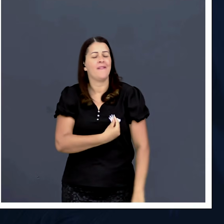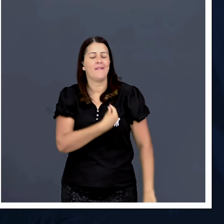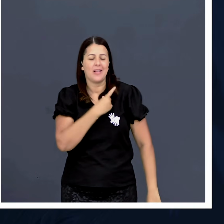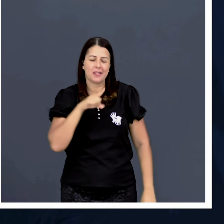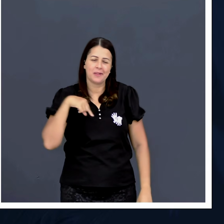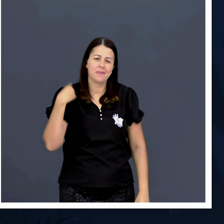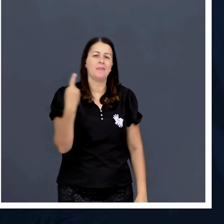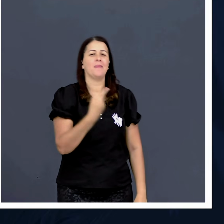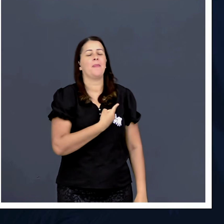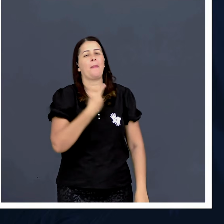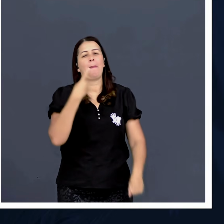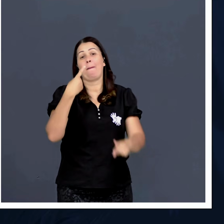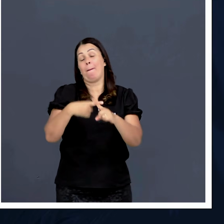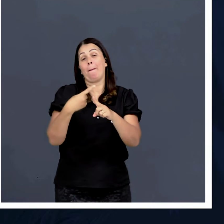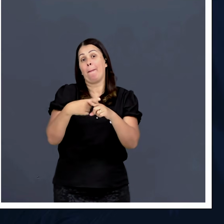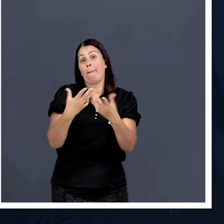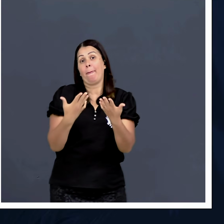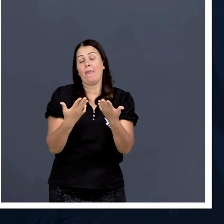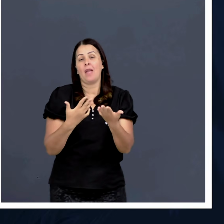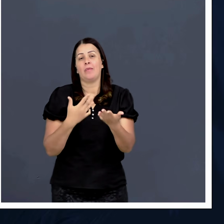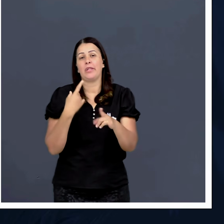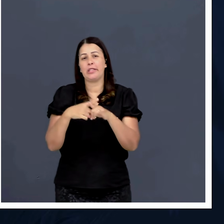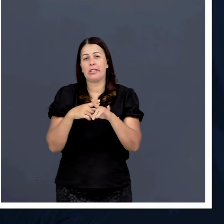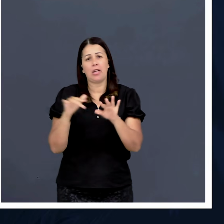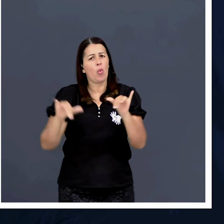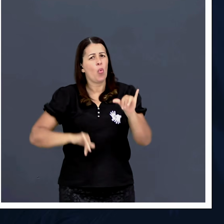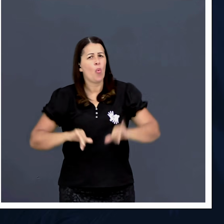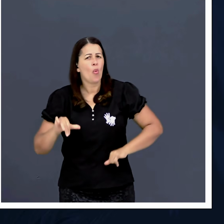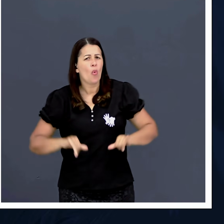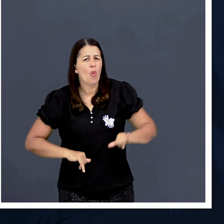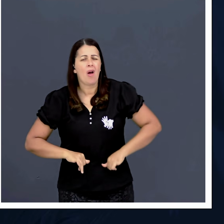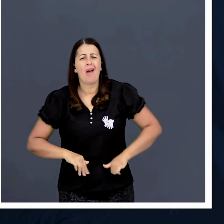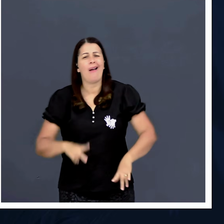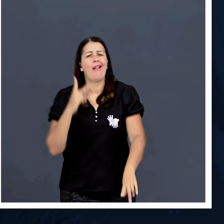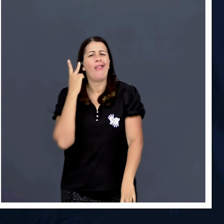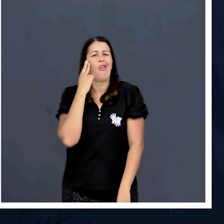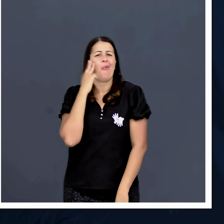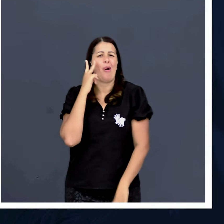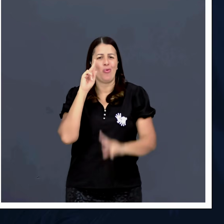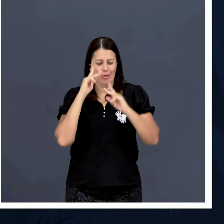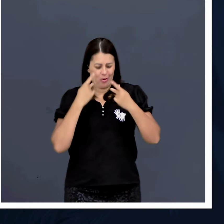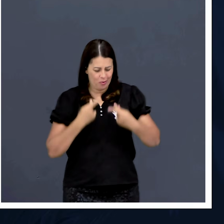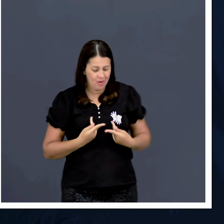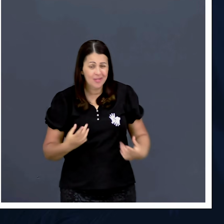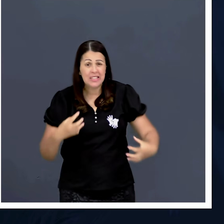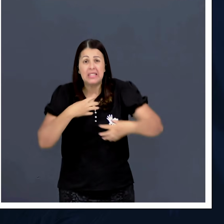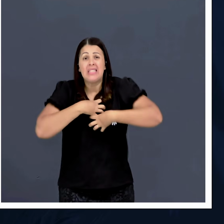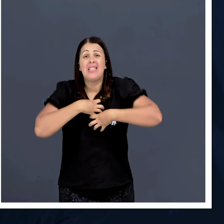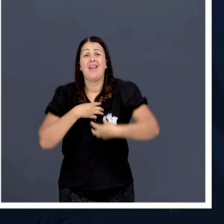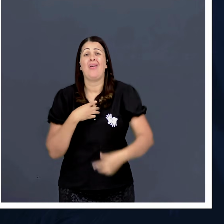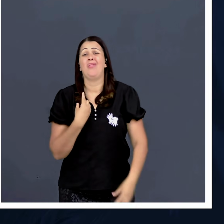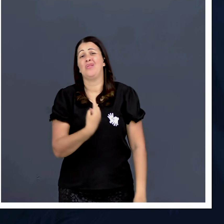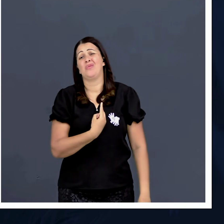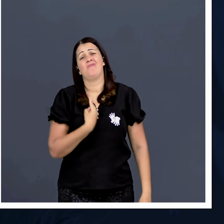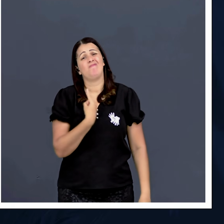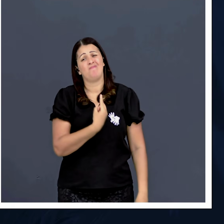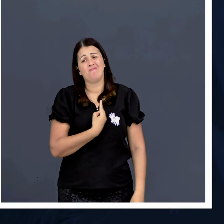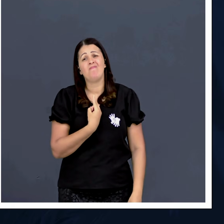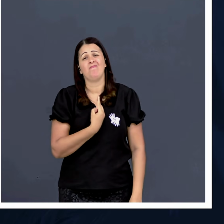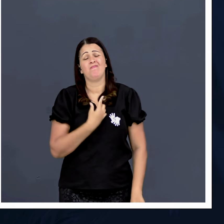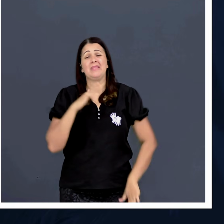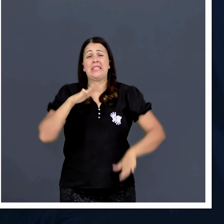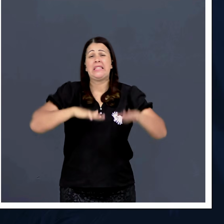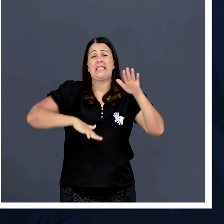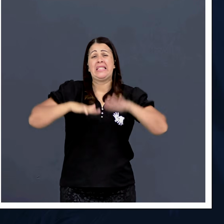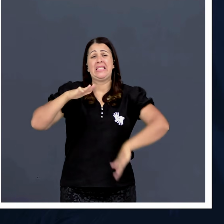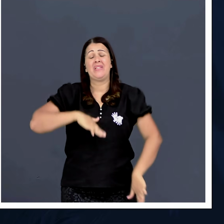vida. Por quê? Porque em meio aos sofrimentos, é comum ao ser humano sentir-se sozinho, às